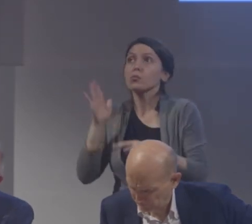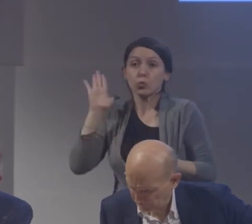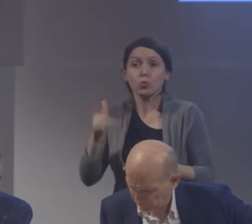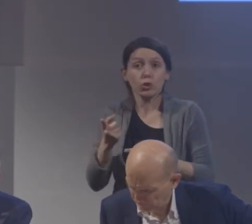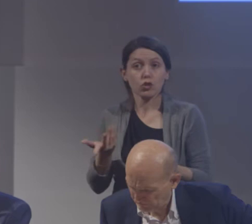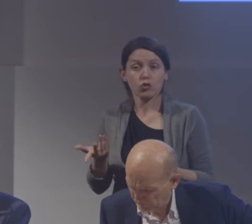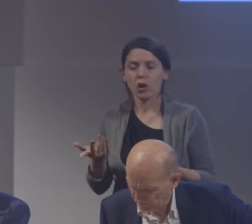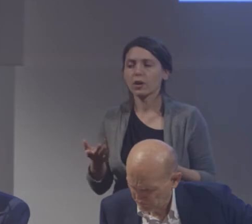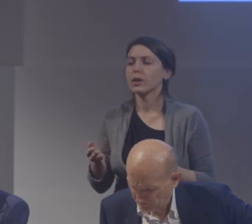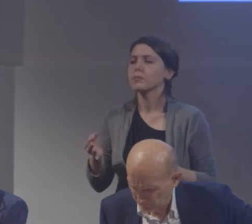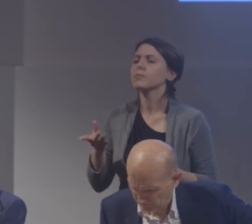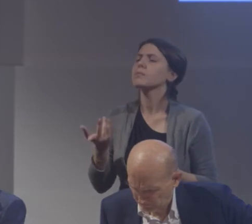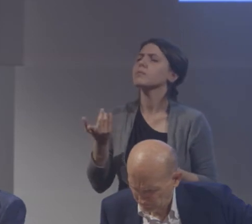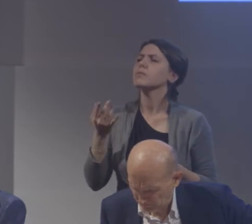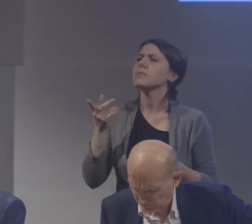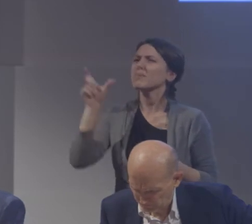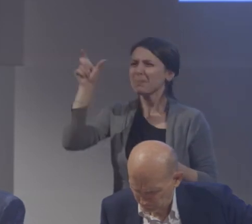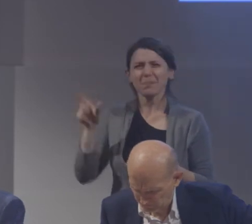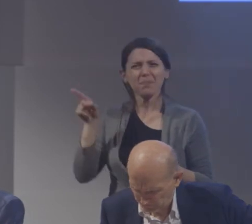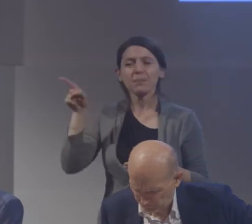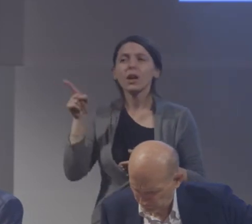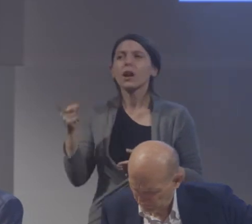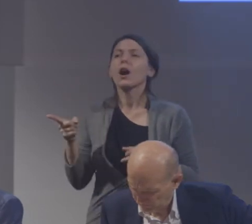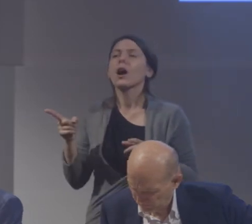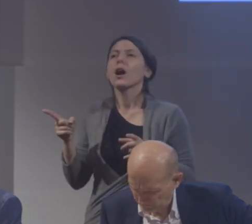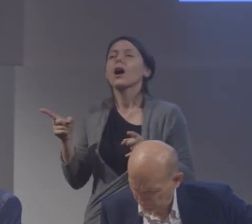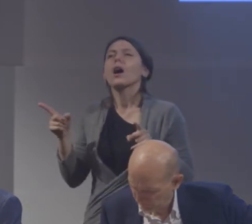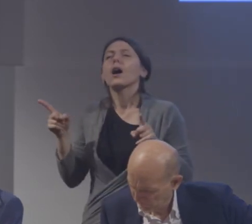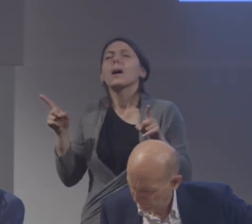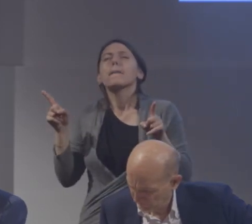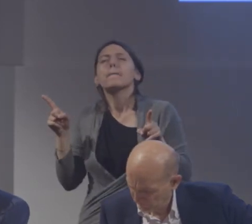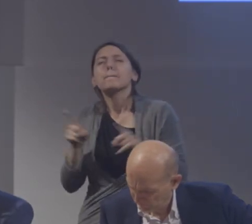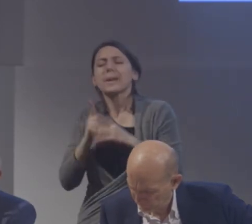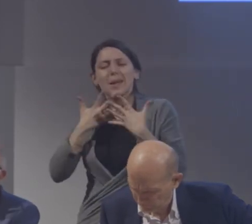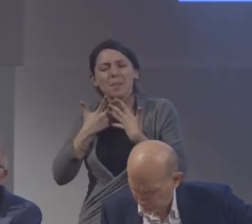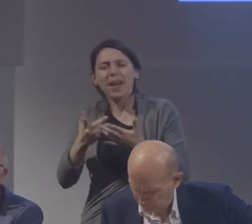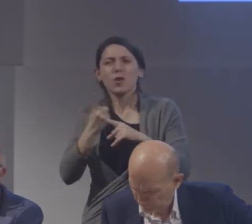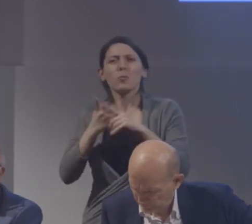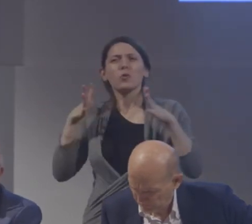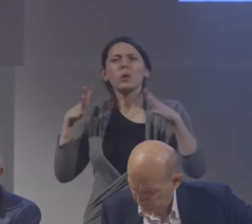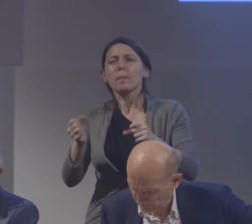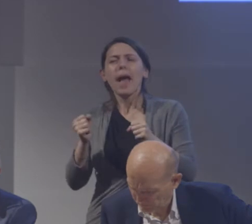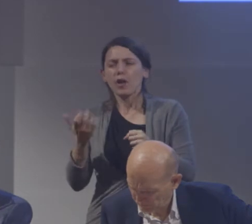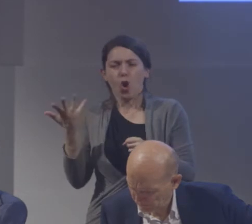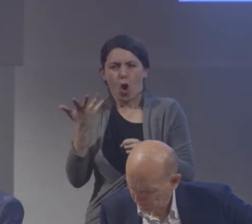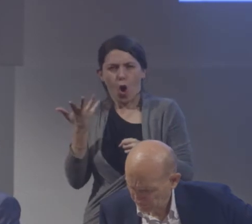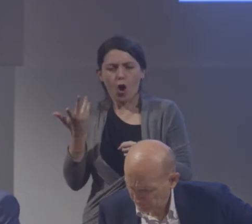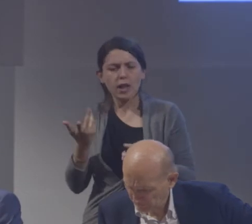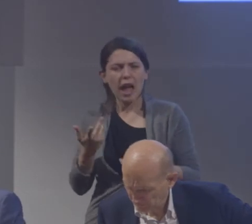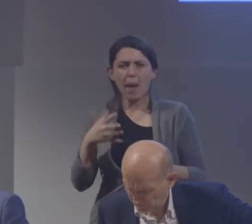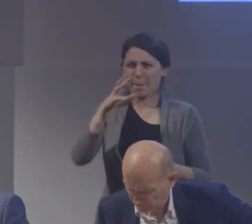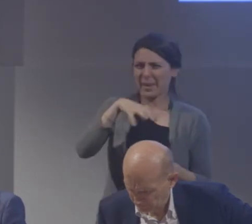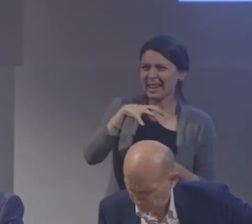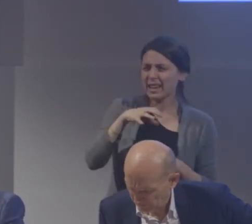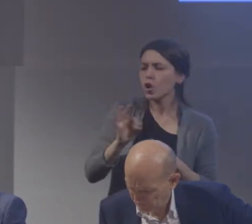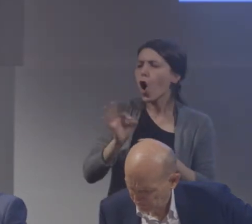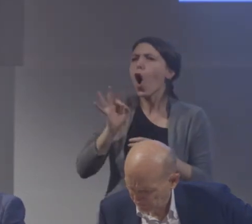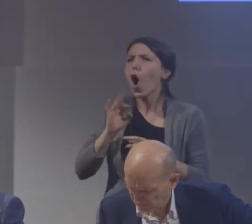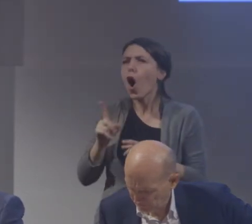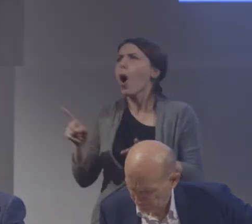De Mauro riusciva a dedicarsi con la stessa passione e con lo stesso impegno all'incarico di ministro